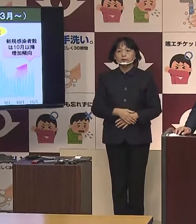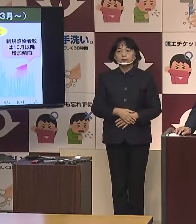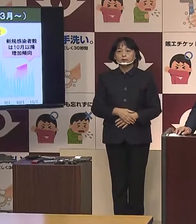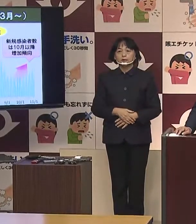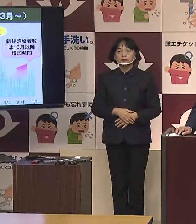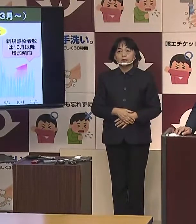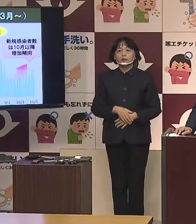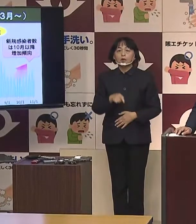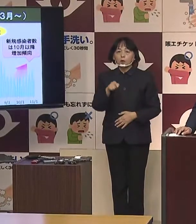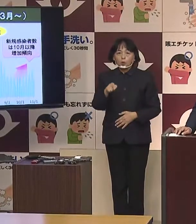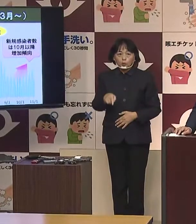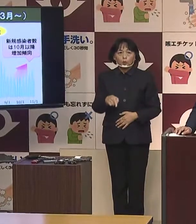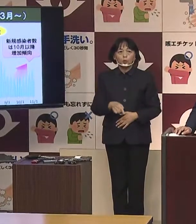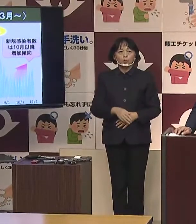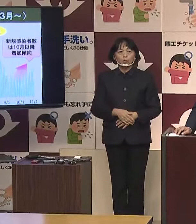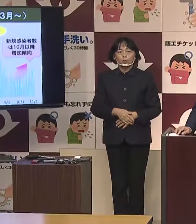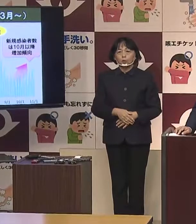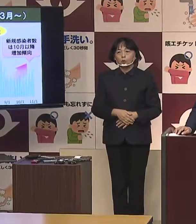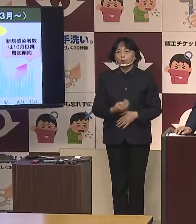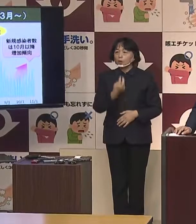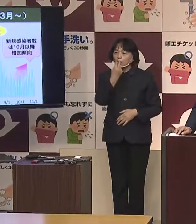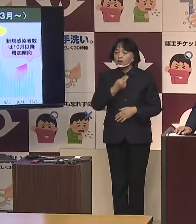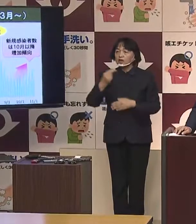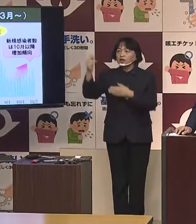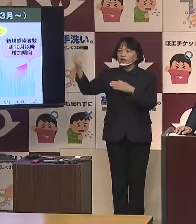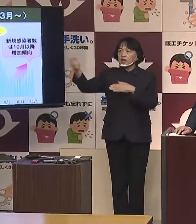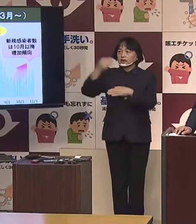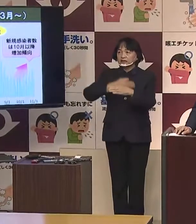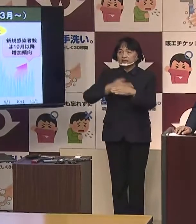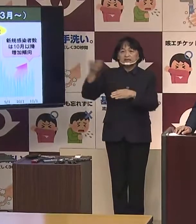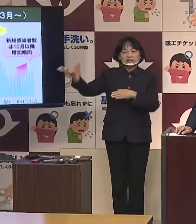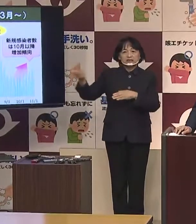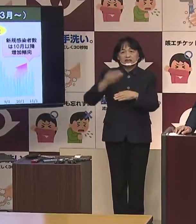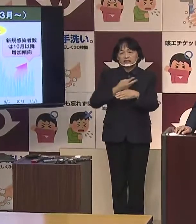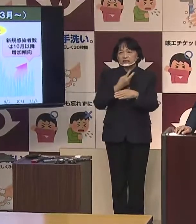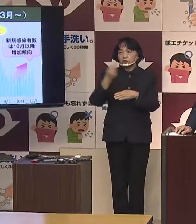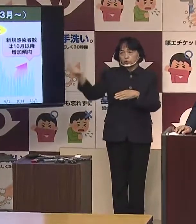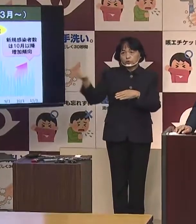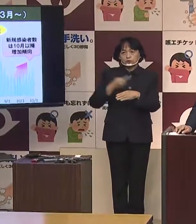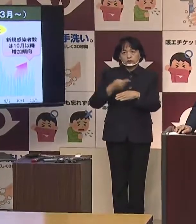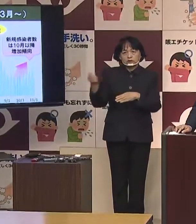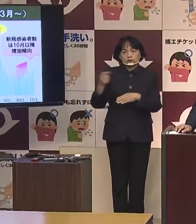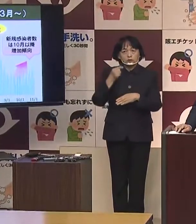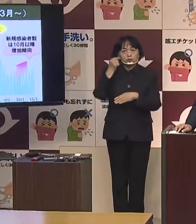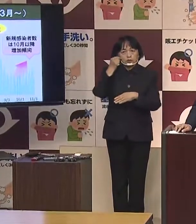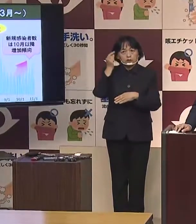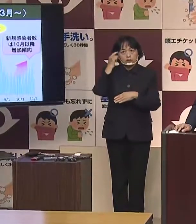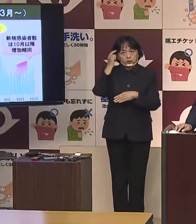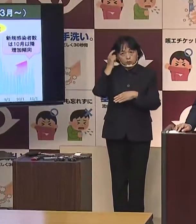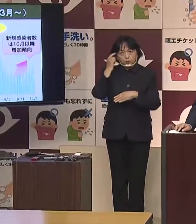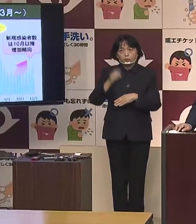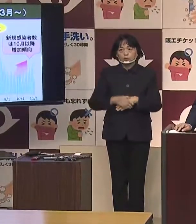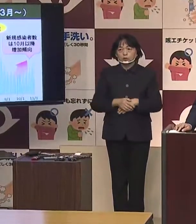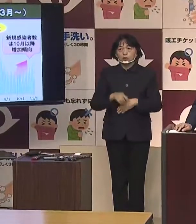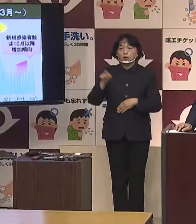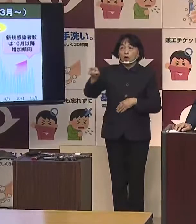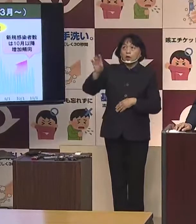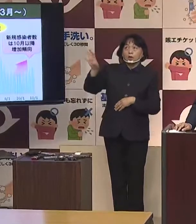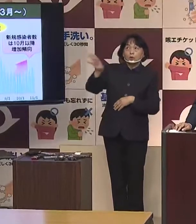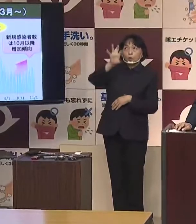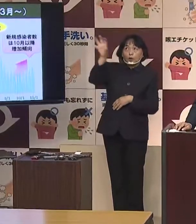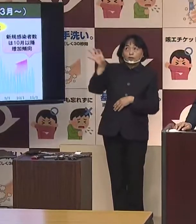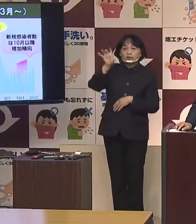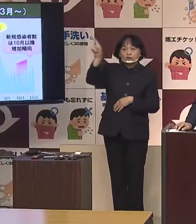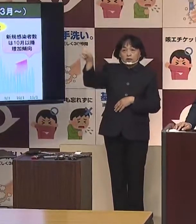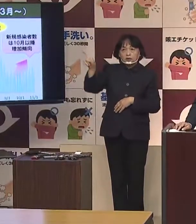ども、そういうところでは換気はどうしても難しいと、そもそも換気扇をつけるか何かできるのかもしれないですけど、難しいと思